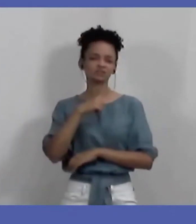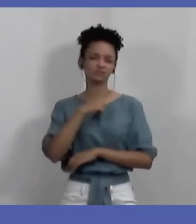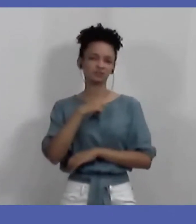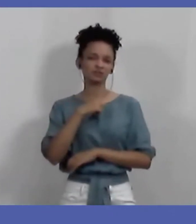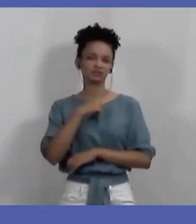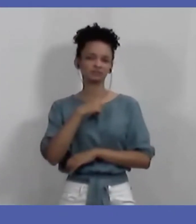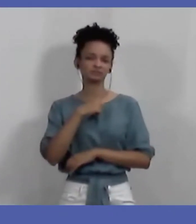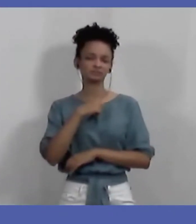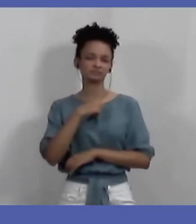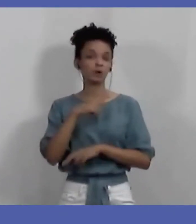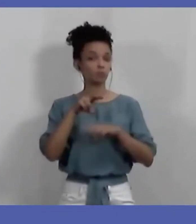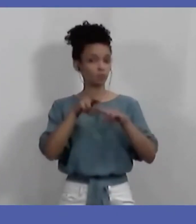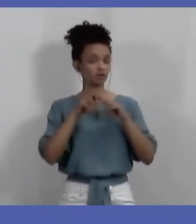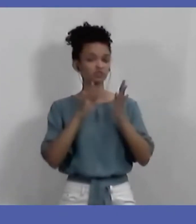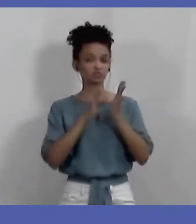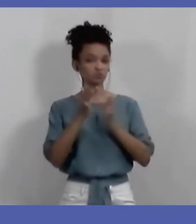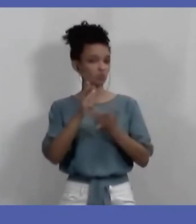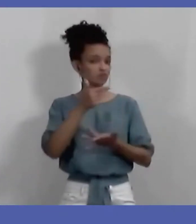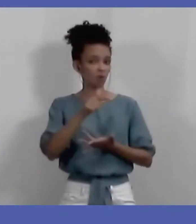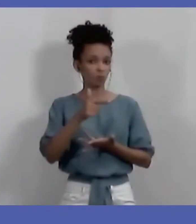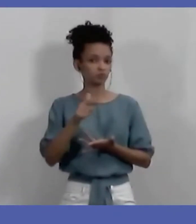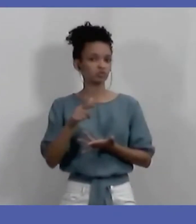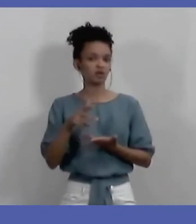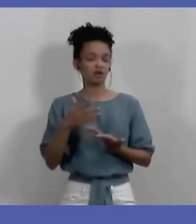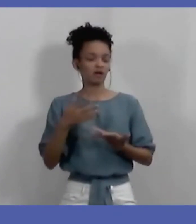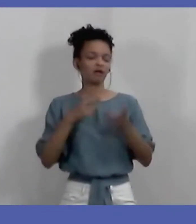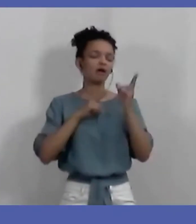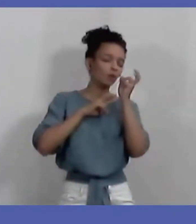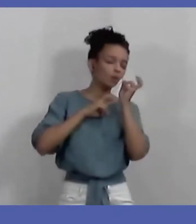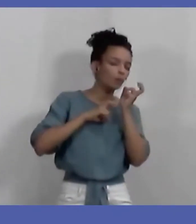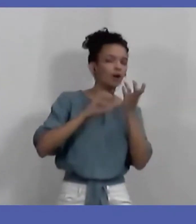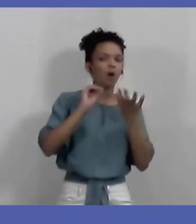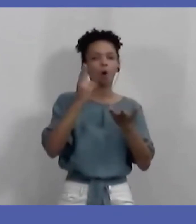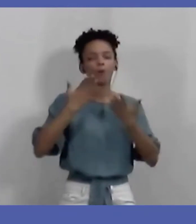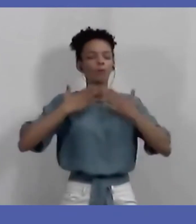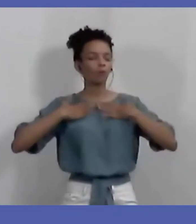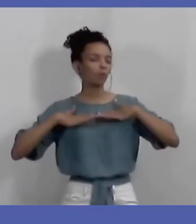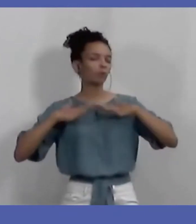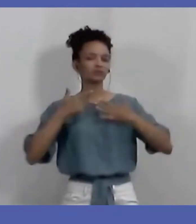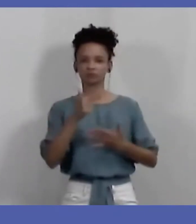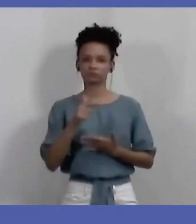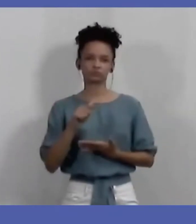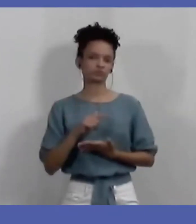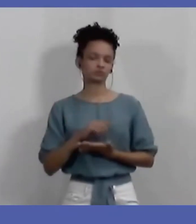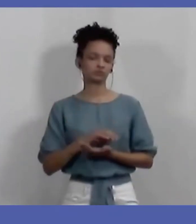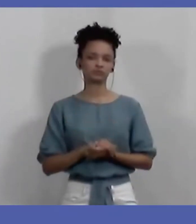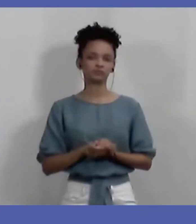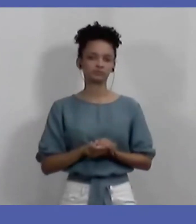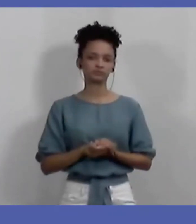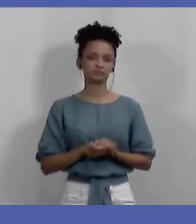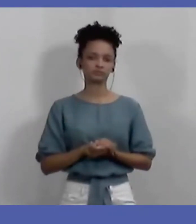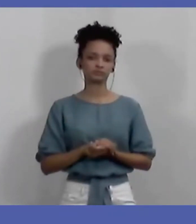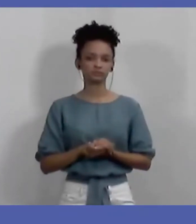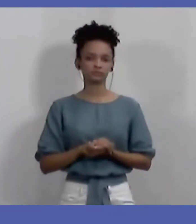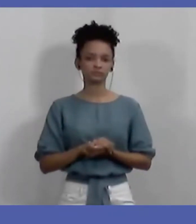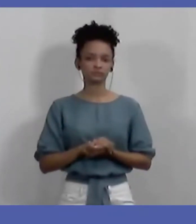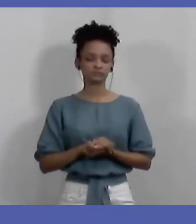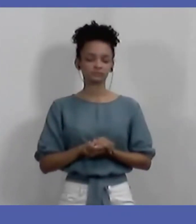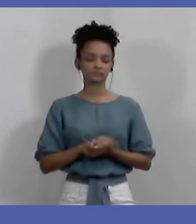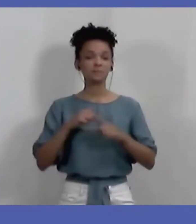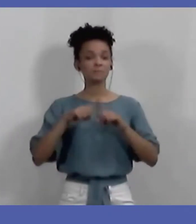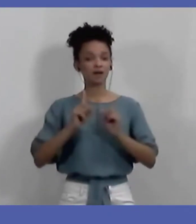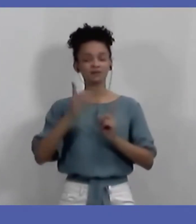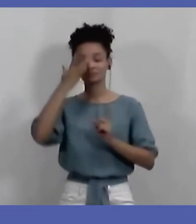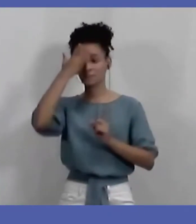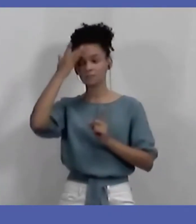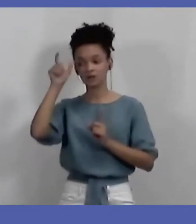sem descansar, não tem problema. Mas, desde que a pessoa ganhe Deus para